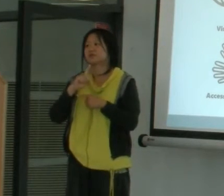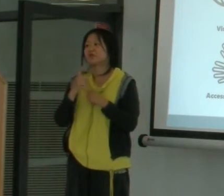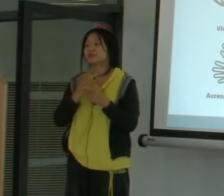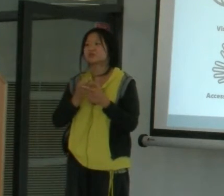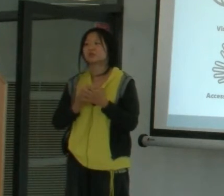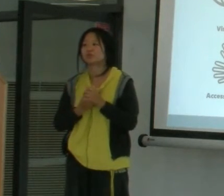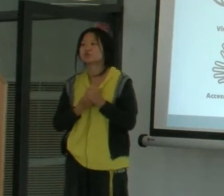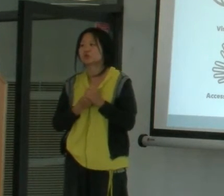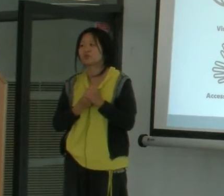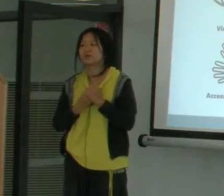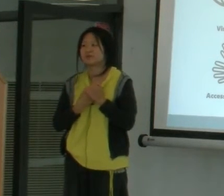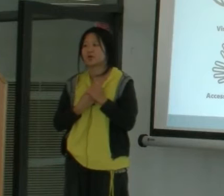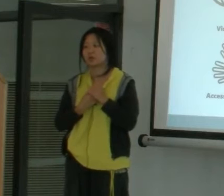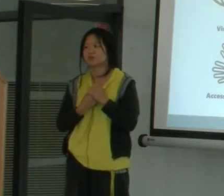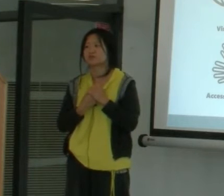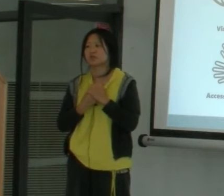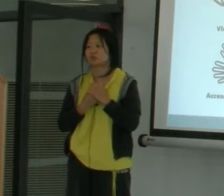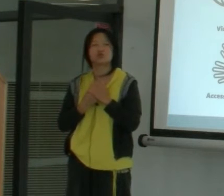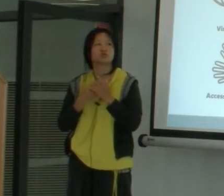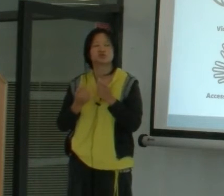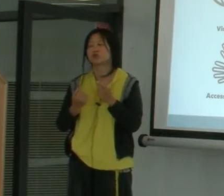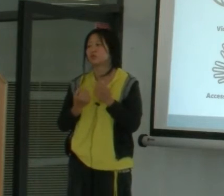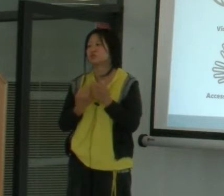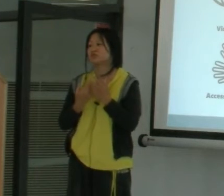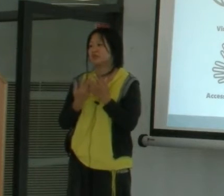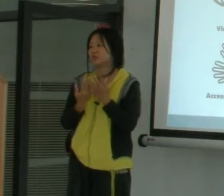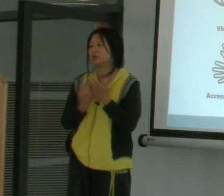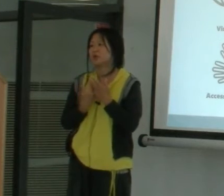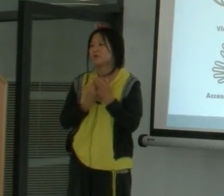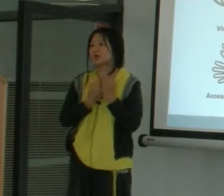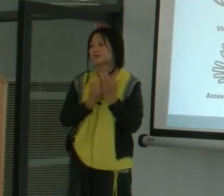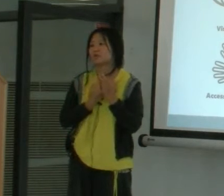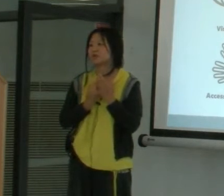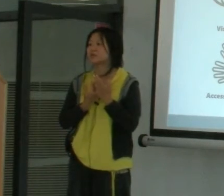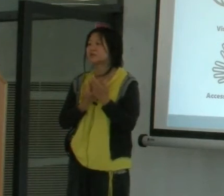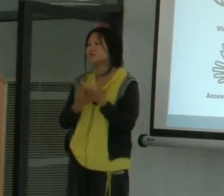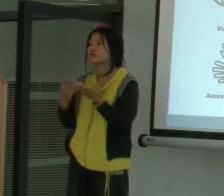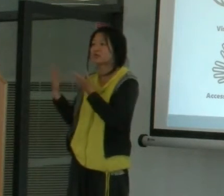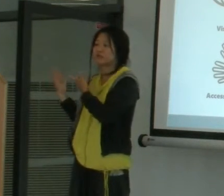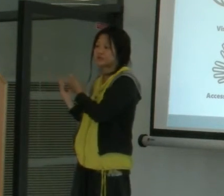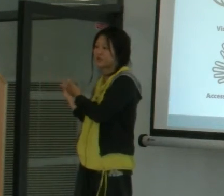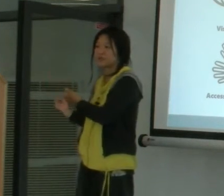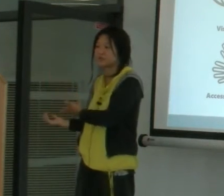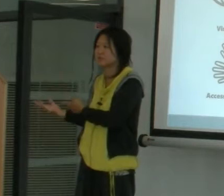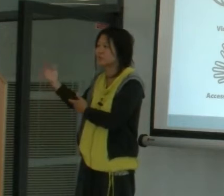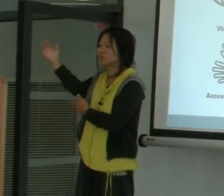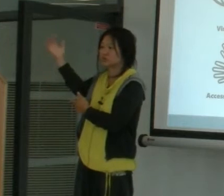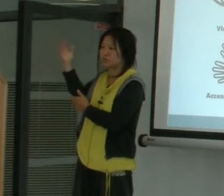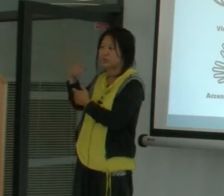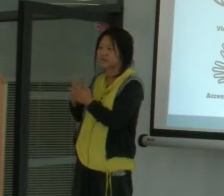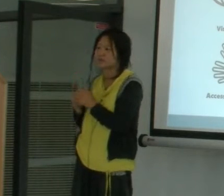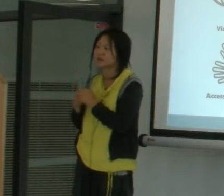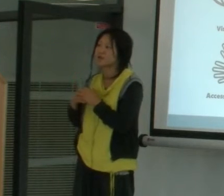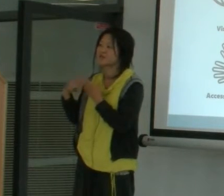Donc, c'est pas forcément pour que ce soit plus facile à apprendre, ce sera plus pour que ce soit plus visible. Par exemple, mettre des signes sur un festival, ici, ou dans